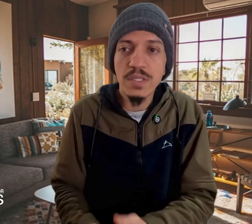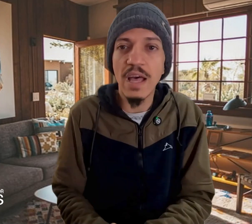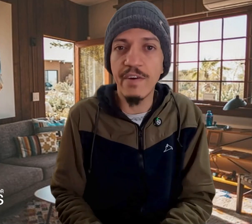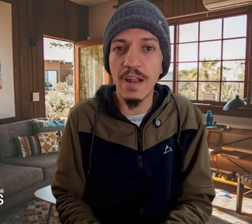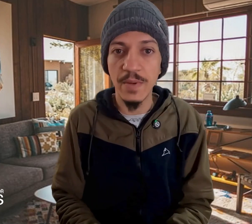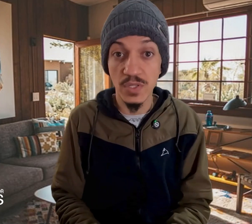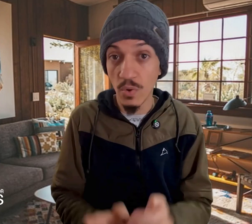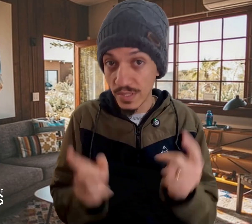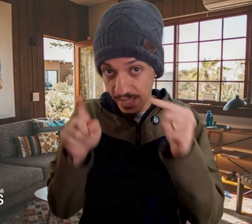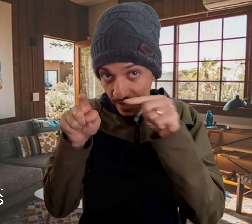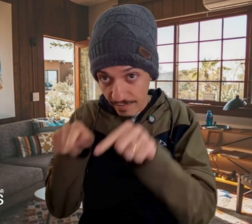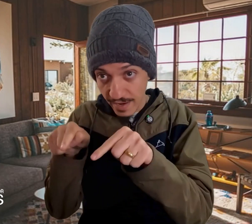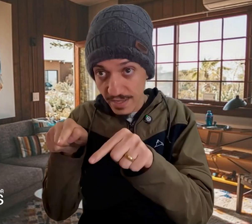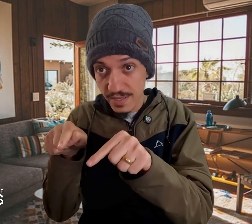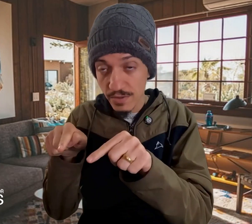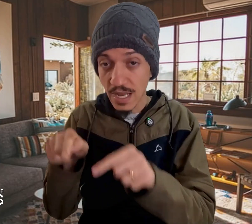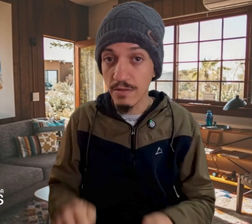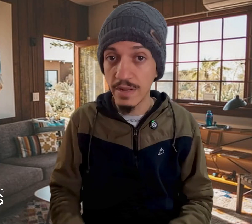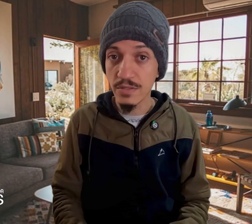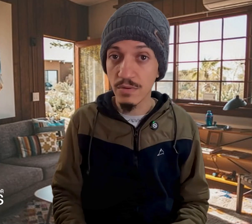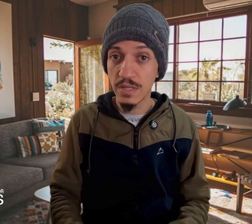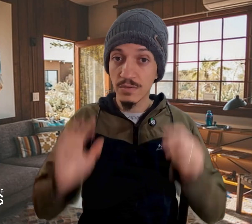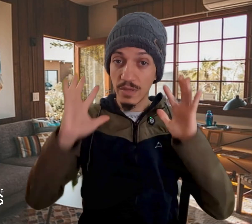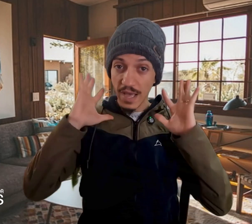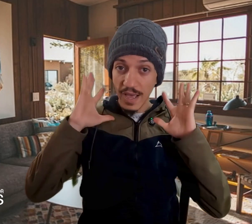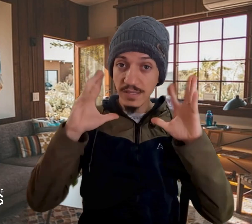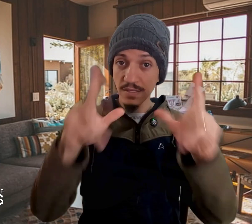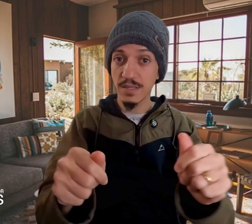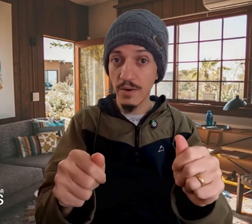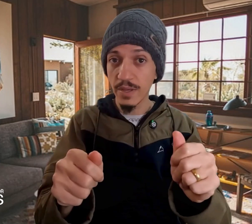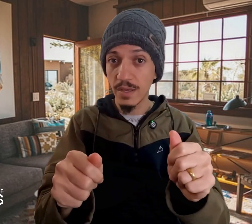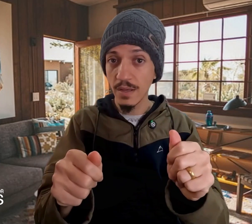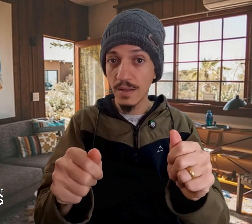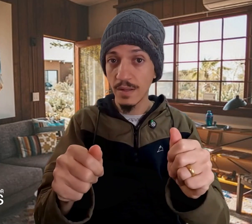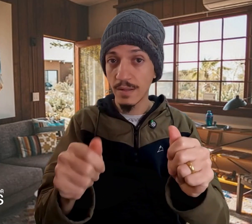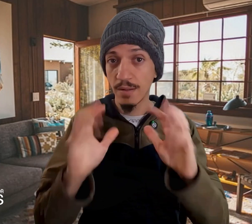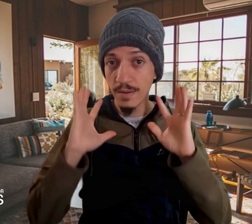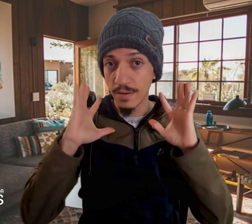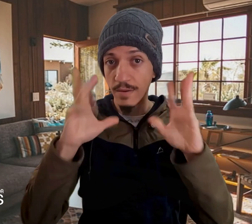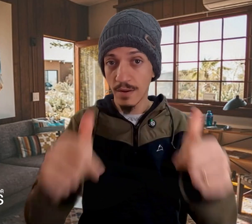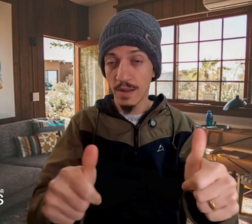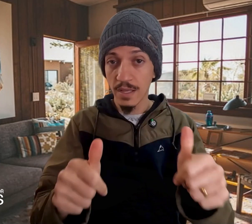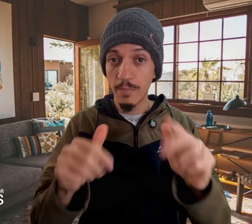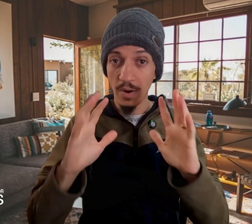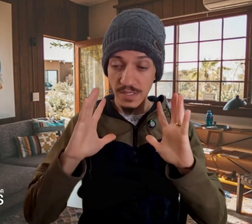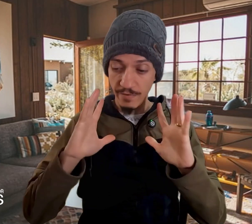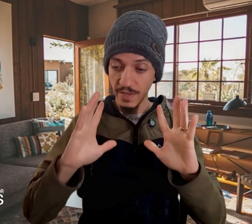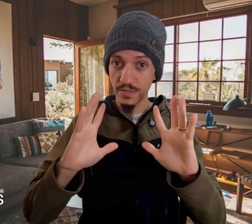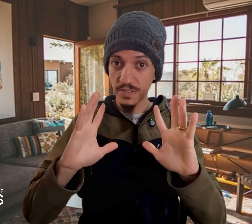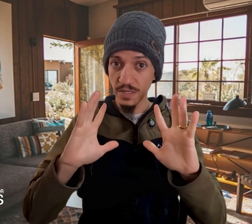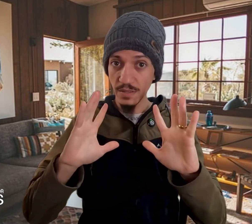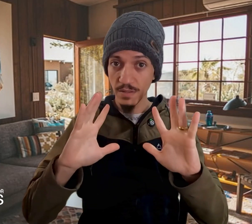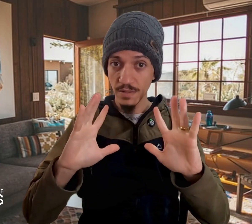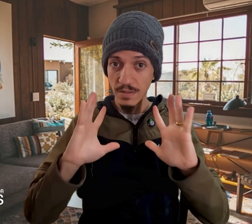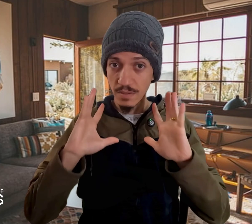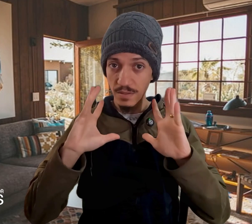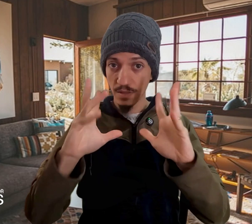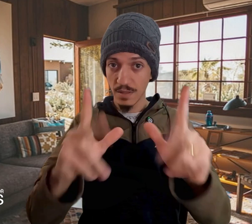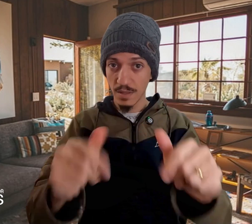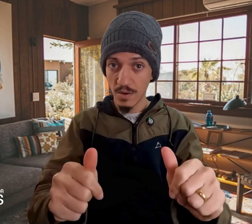refere a pessoas e que deveria ser usado nesse contexto aí é esse sinal aqui, que pode ser feito assim, ou